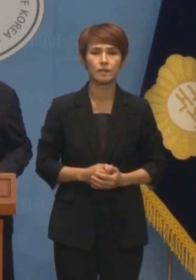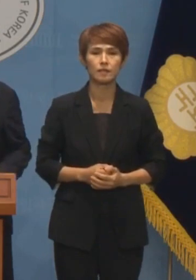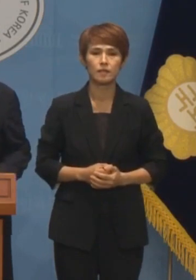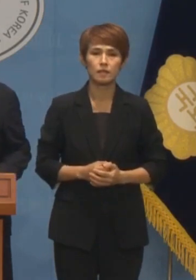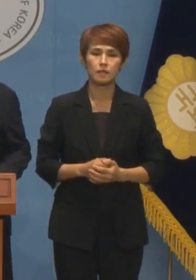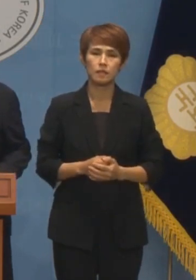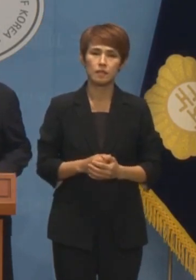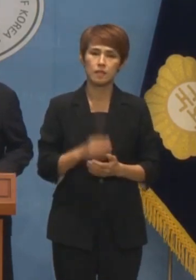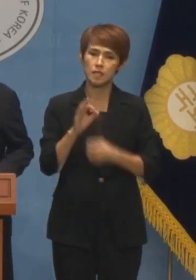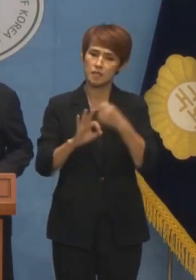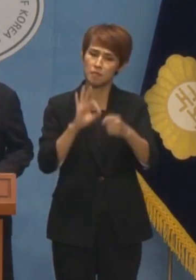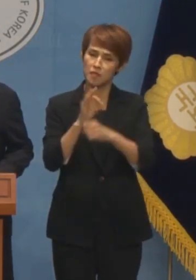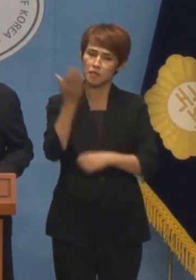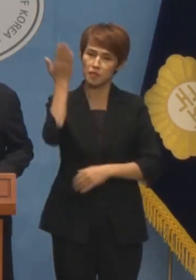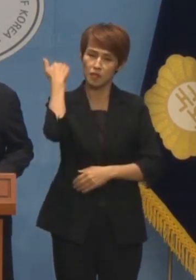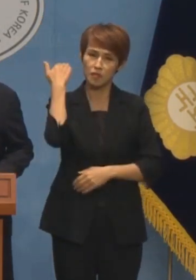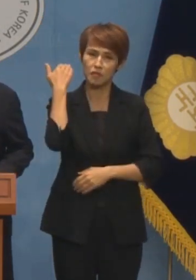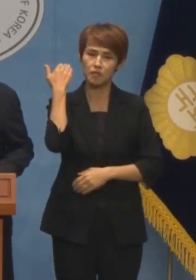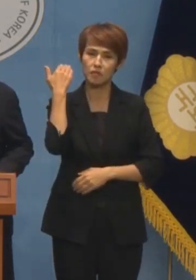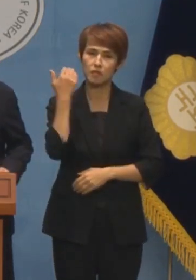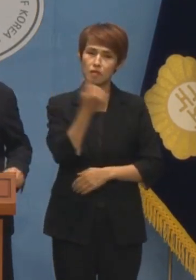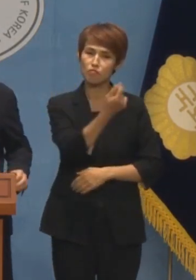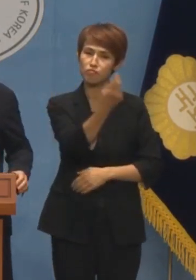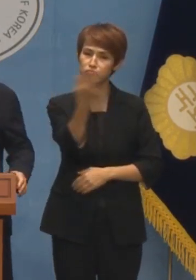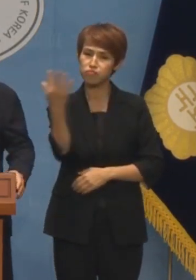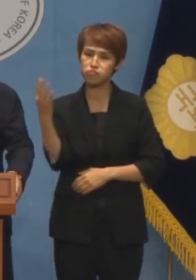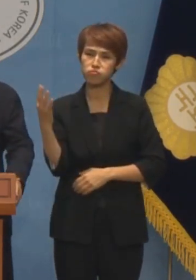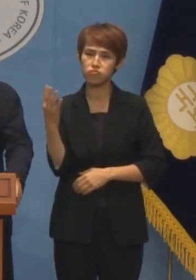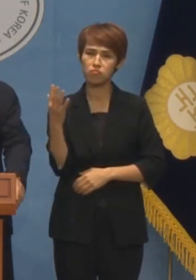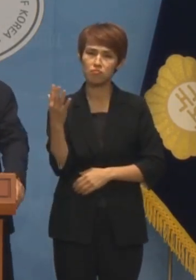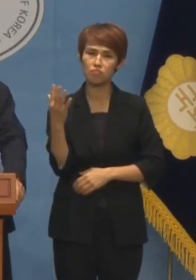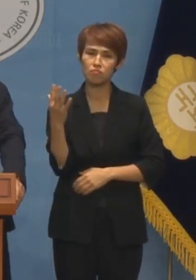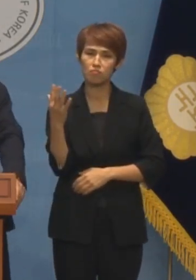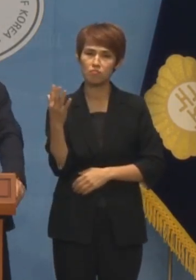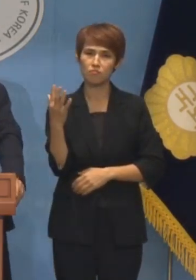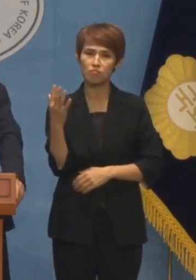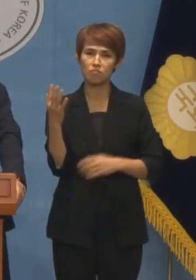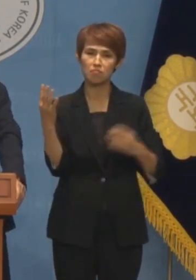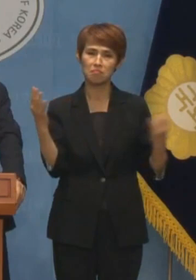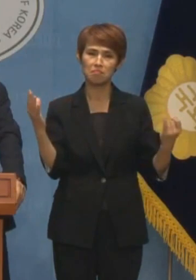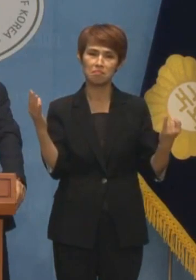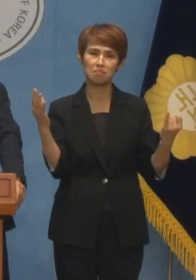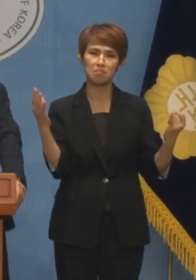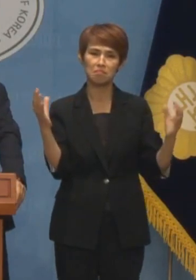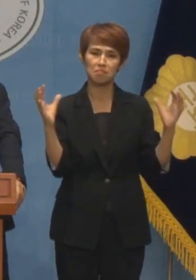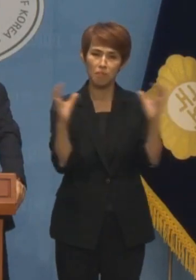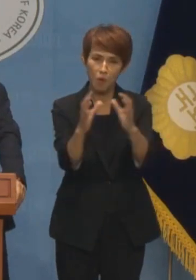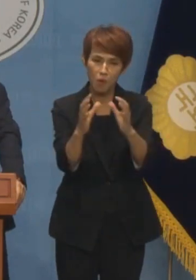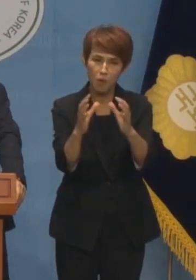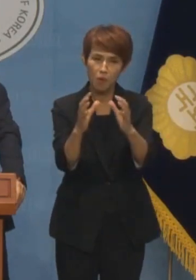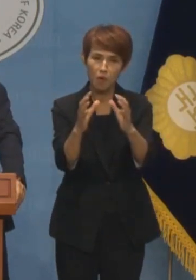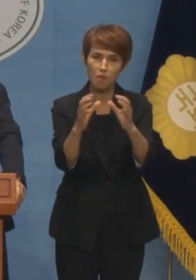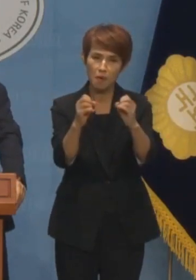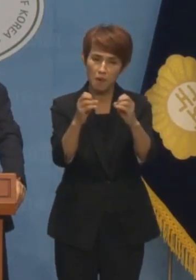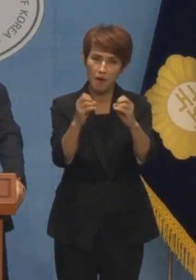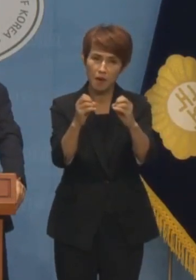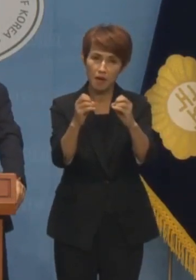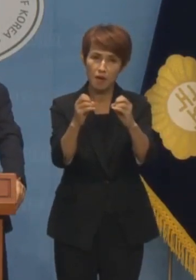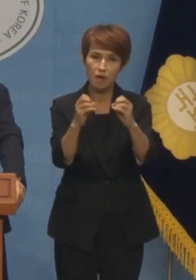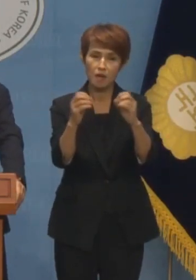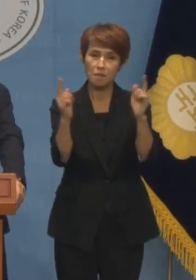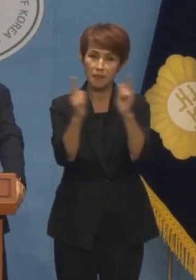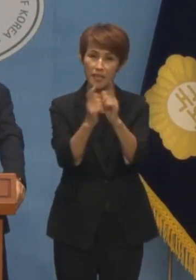한두 번 여러 사람들과 함께 본 것을 악용해서 마치 지금까지 깊은 친분이 있는